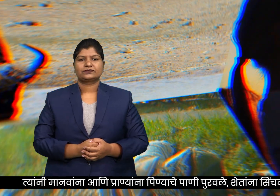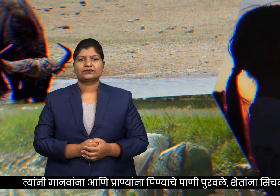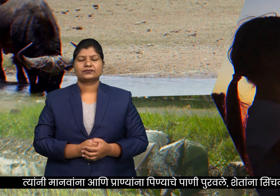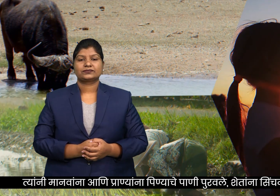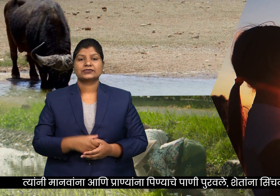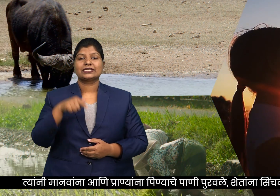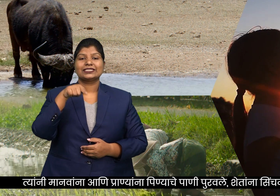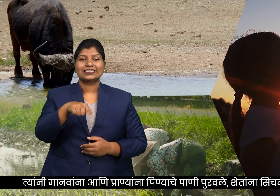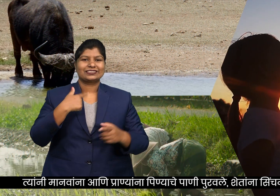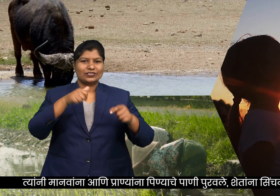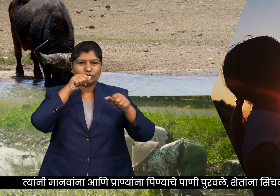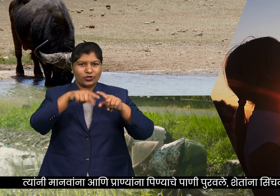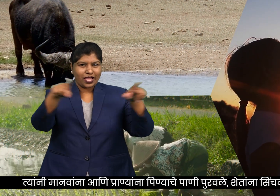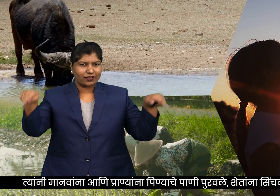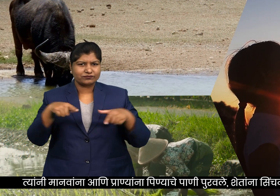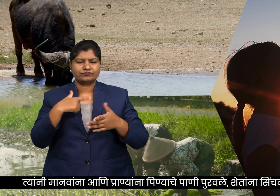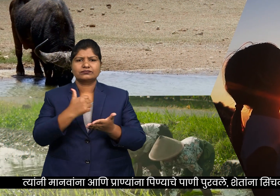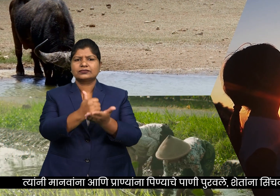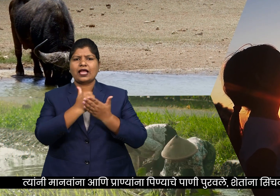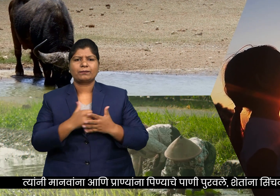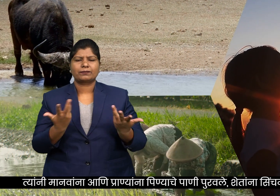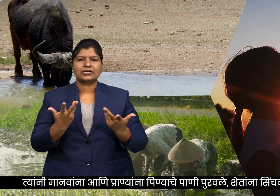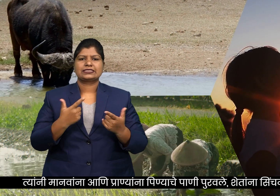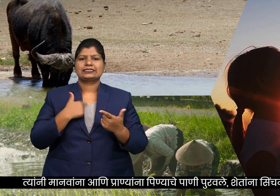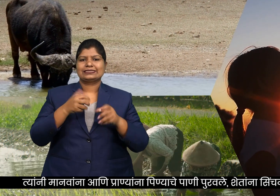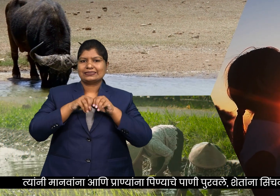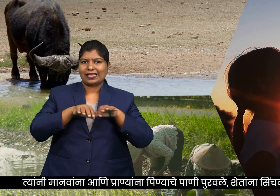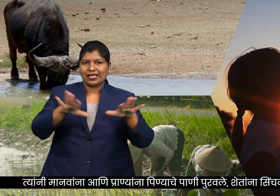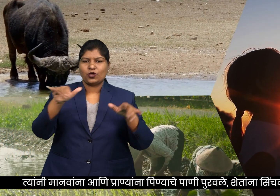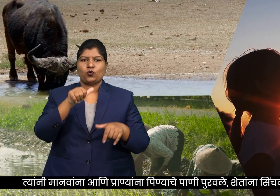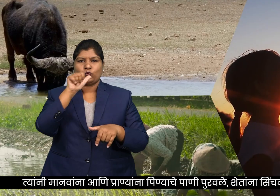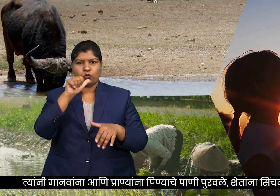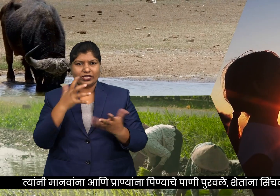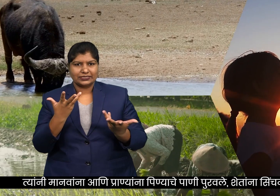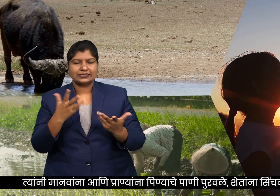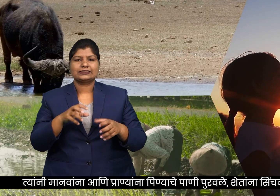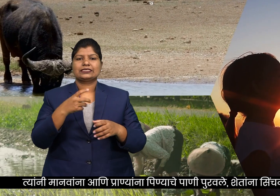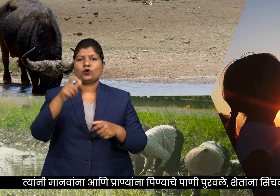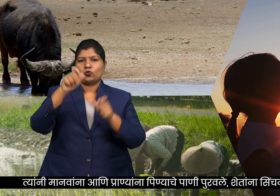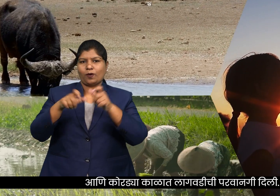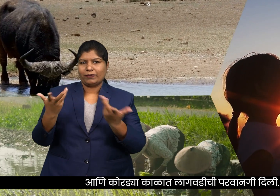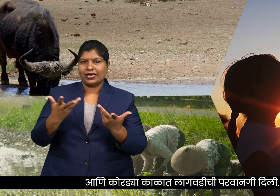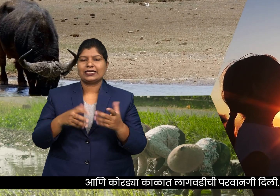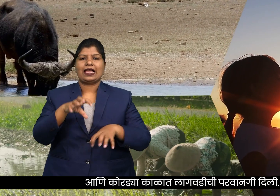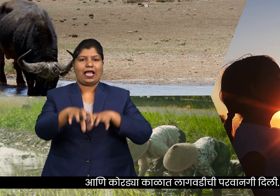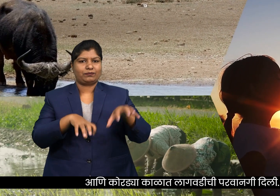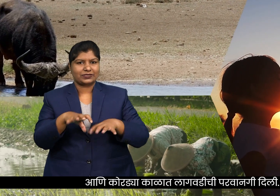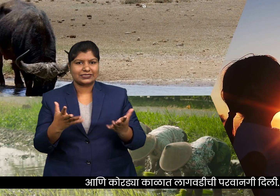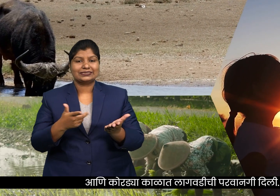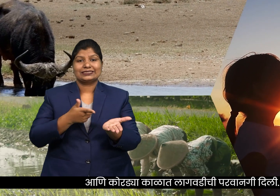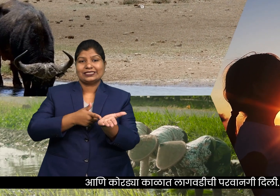त्यांनी मानवांना आणि प्राण्यांना पिण्याचे पाणी पुरवले, शेतांना सिंचनाची सोय केली आणि